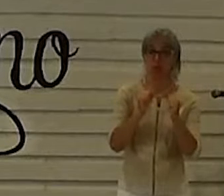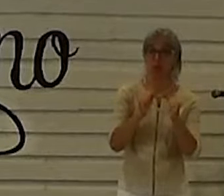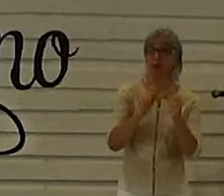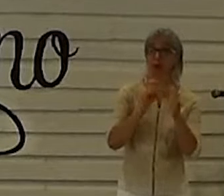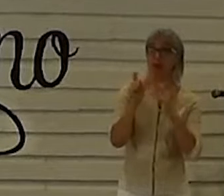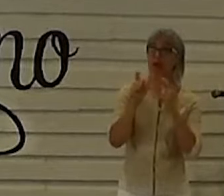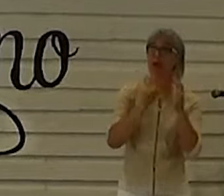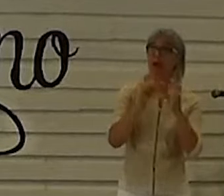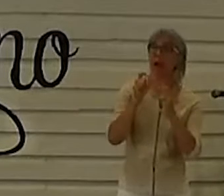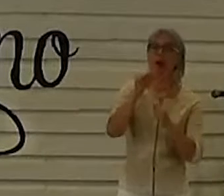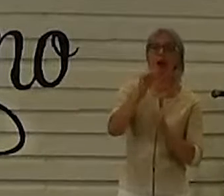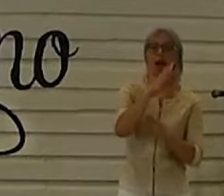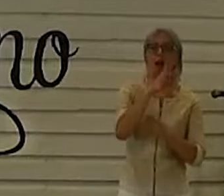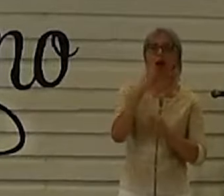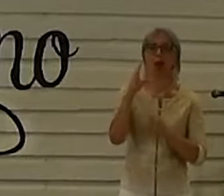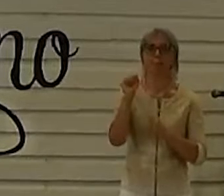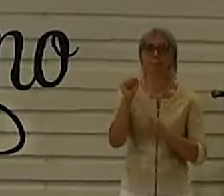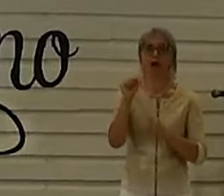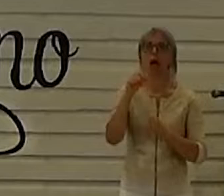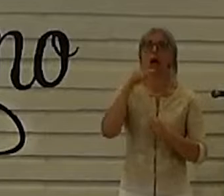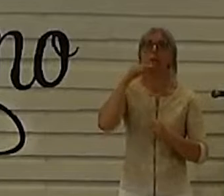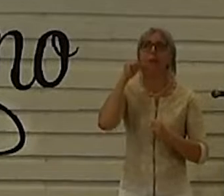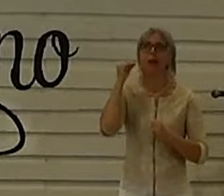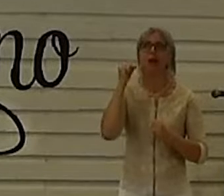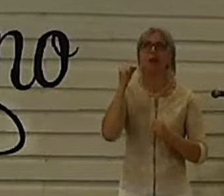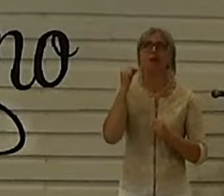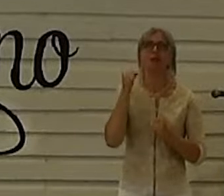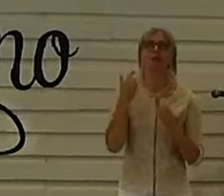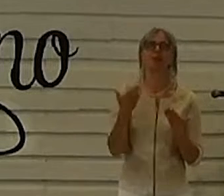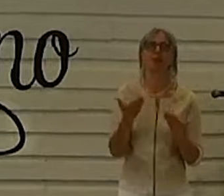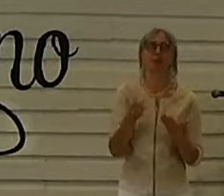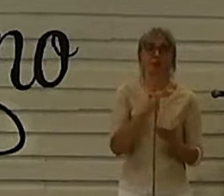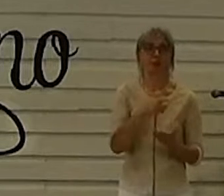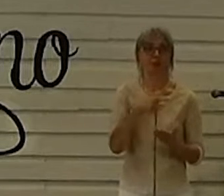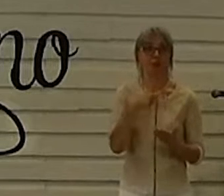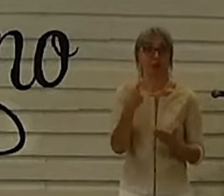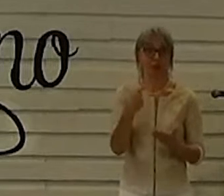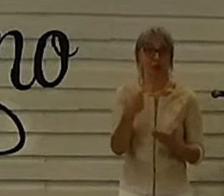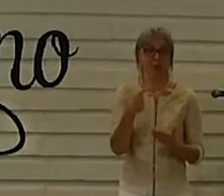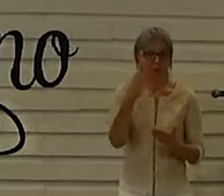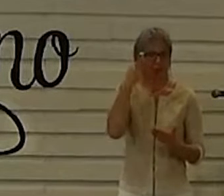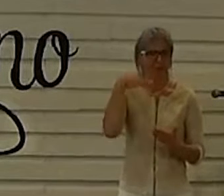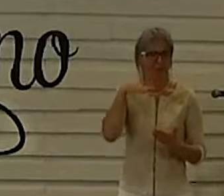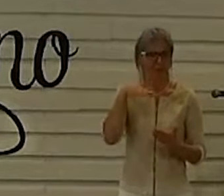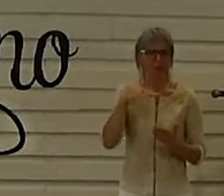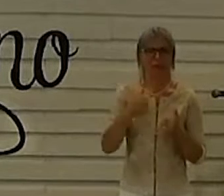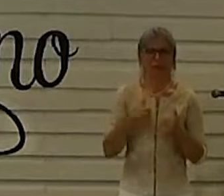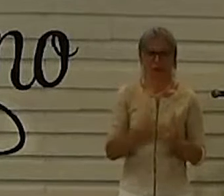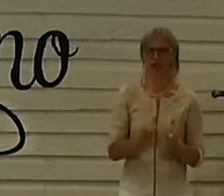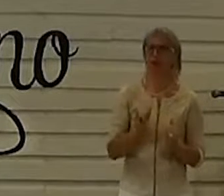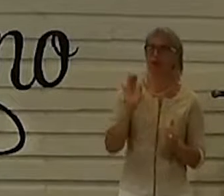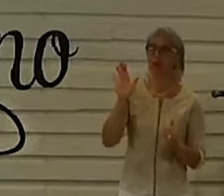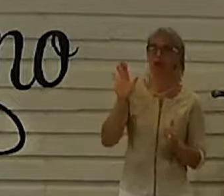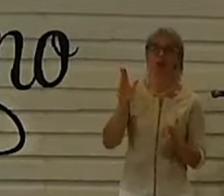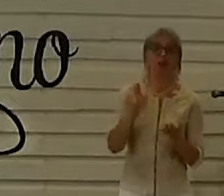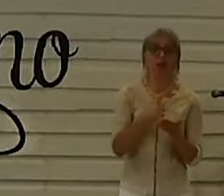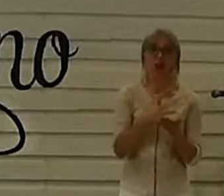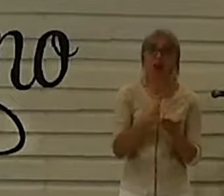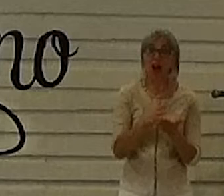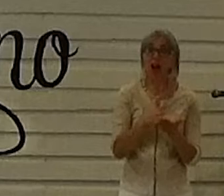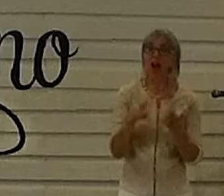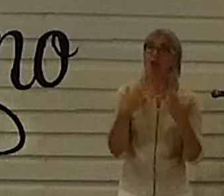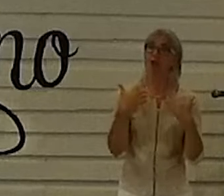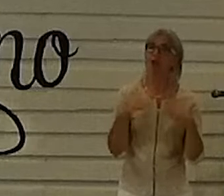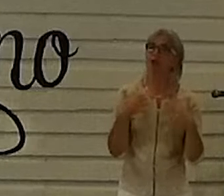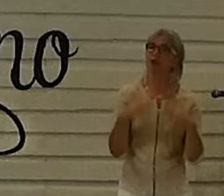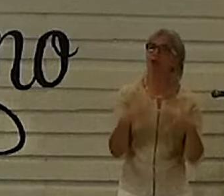Quindi ci sentiamo figli. Abbiamo detto in un cantico che l'abbiamo ripetuto più volte, io sono quello che tu, Signore, dici che io